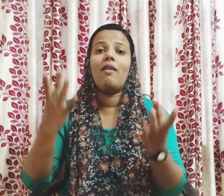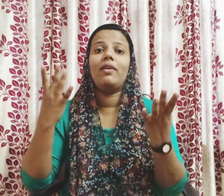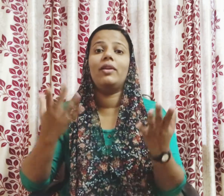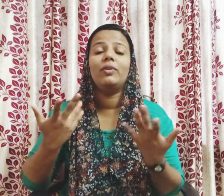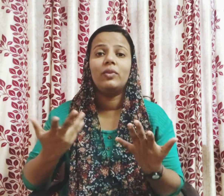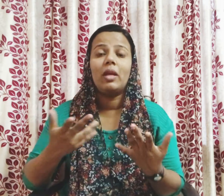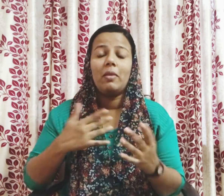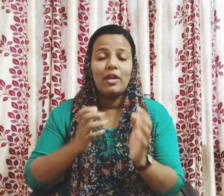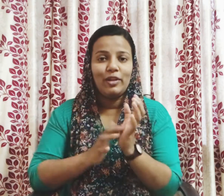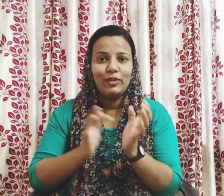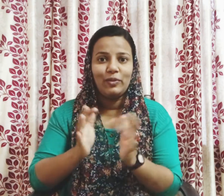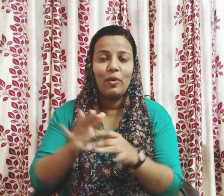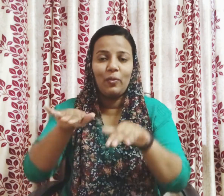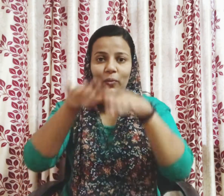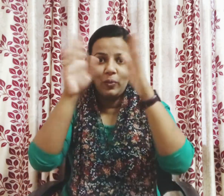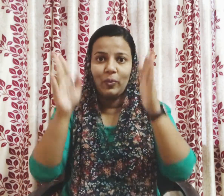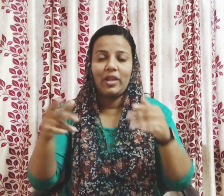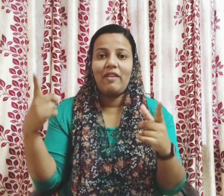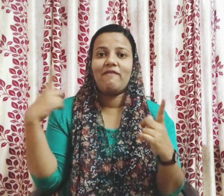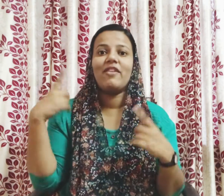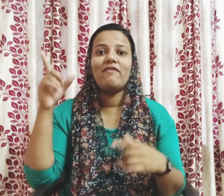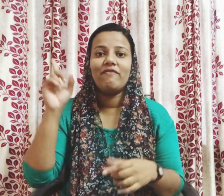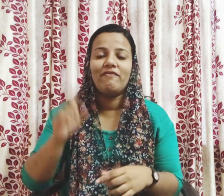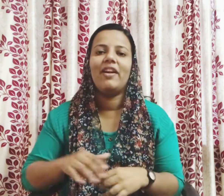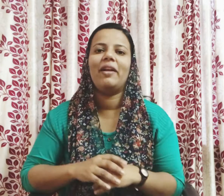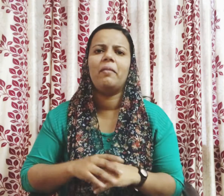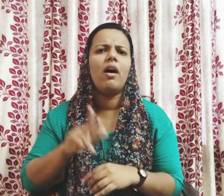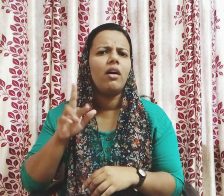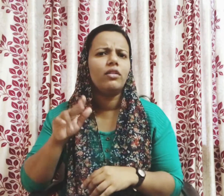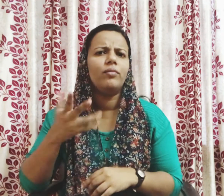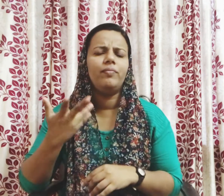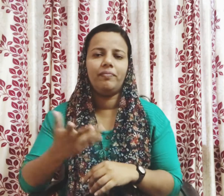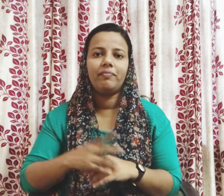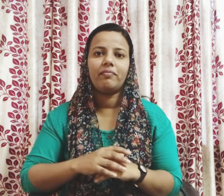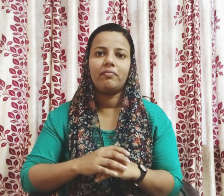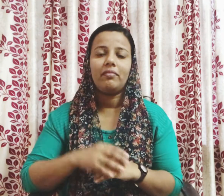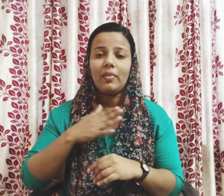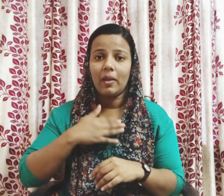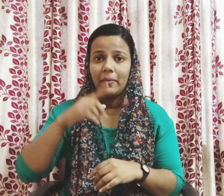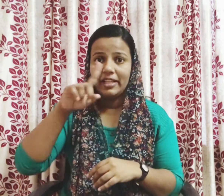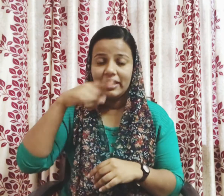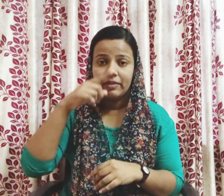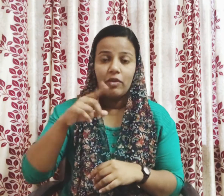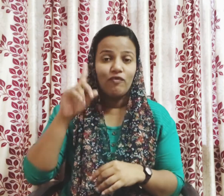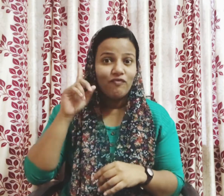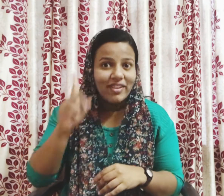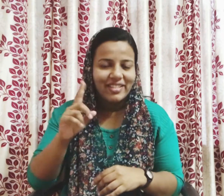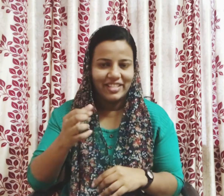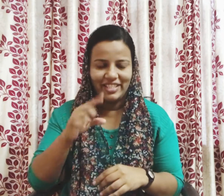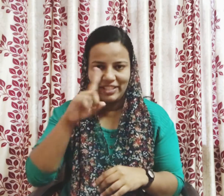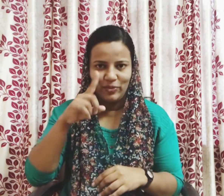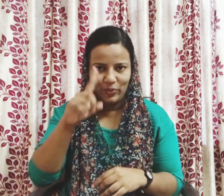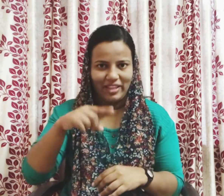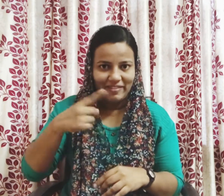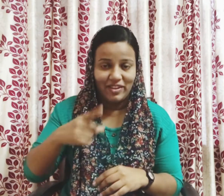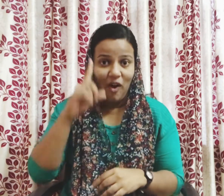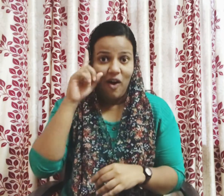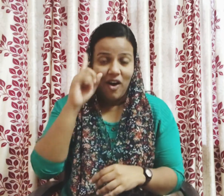രാവിലെ കർത്താവിനായി ഒരുങ്ങി കാത്തിരിക്കണം എന്ന് പറയുമ്പോൾ അതിൻ്റെ അർത്ഥം എന്തോ, അതായത് ജീവിതത്തിൽ ആരംഭത്തിൽ തന്നെ, ആദിയിൽ തന്നെ,